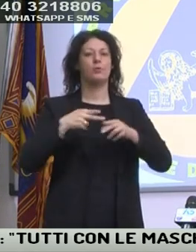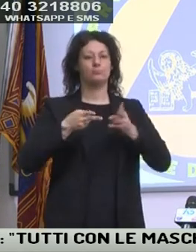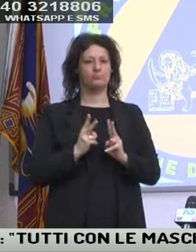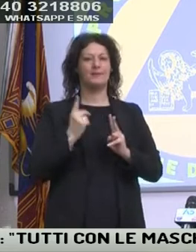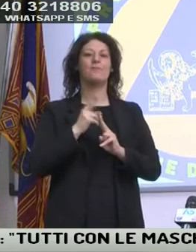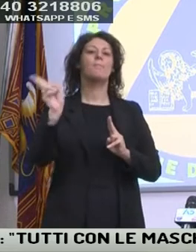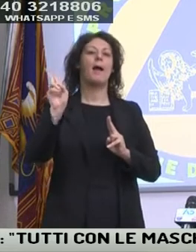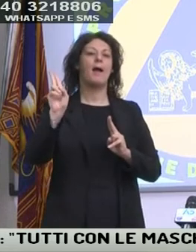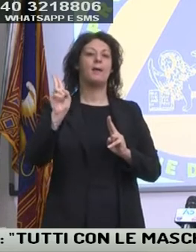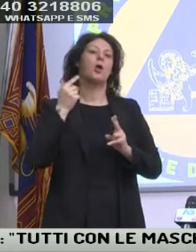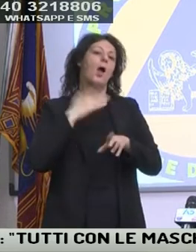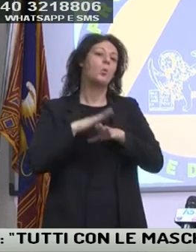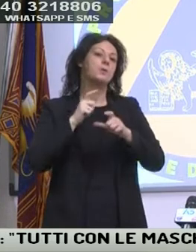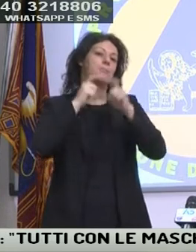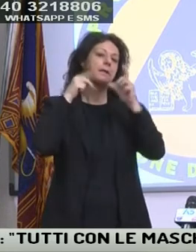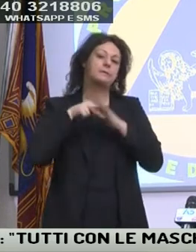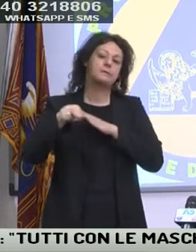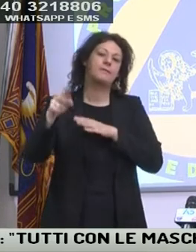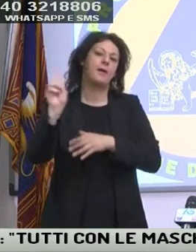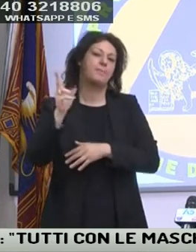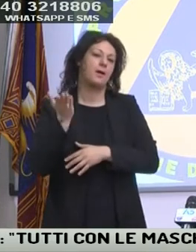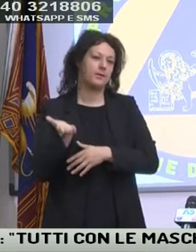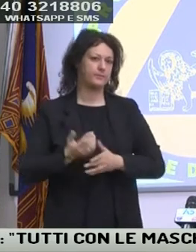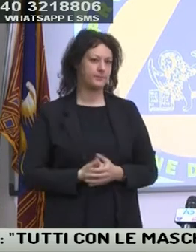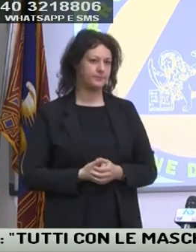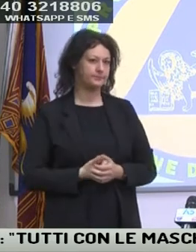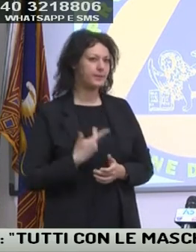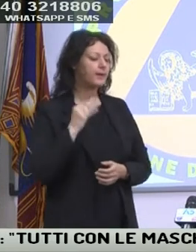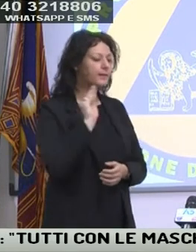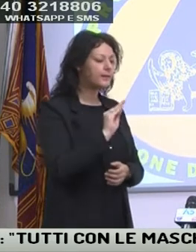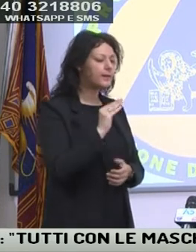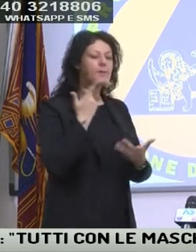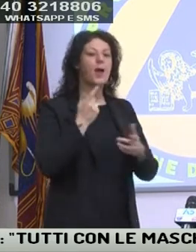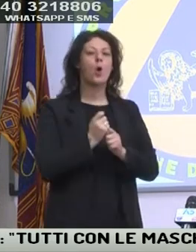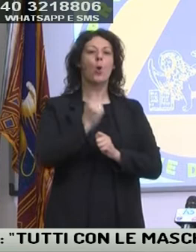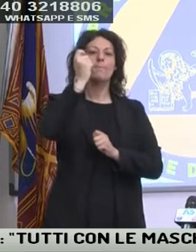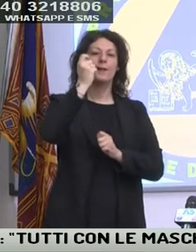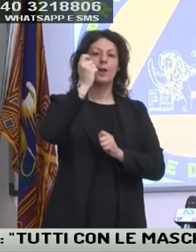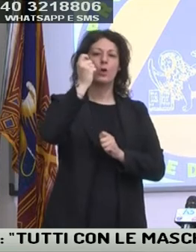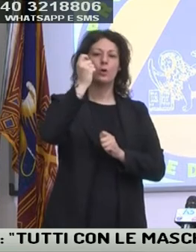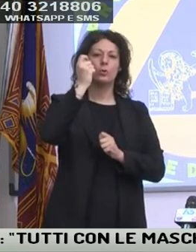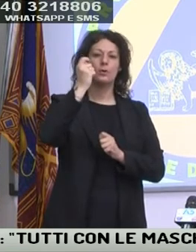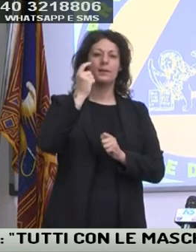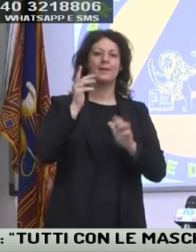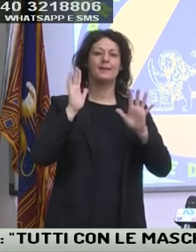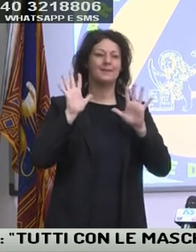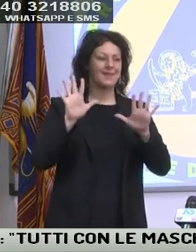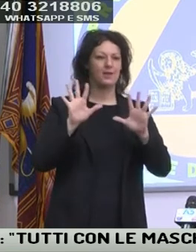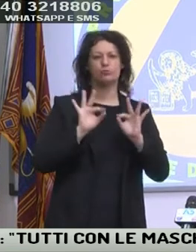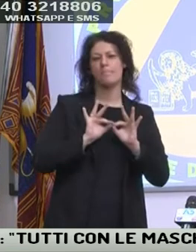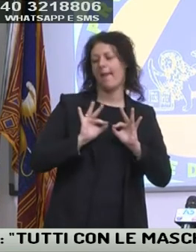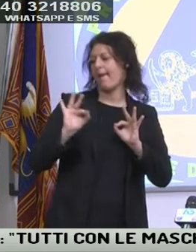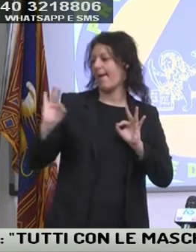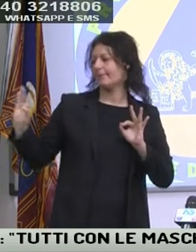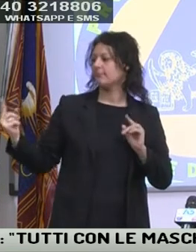punto. I 10 metri tra ombrellone e ombrellone li considera, come dire, una misura preventiva eccessiva